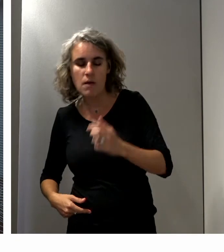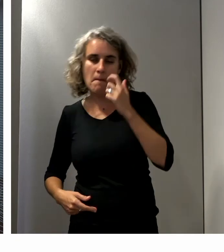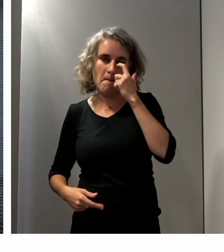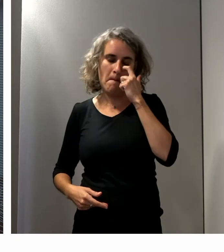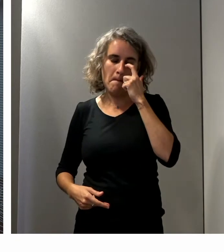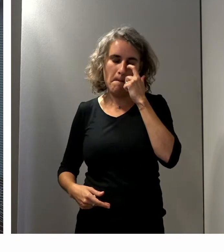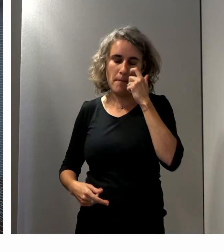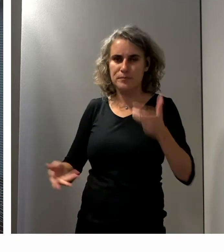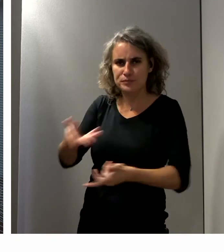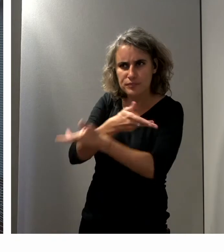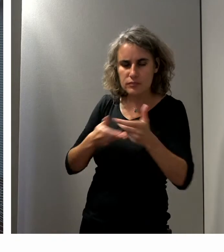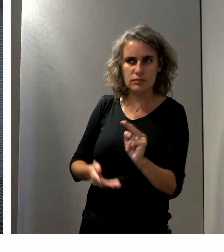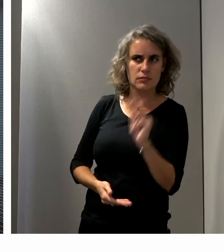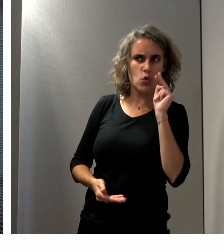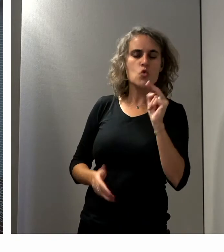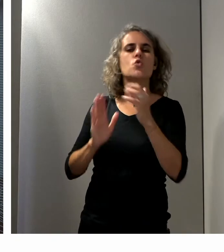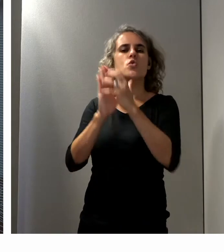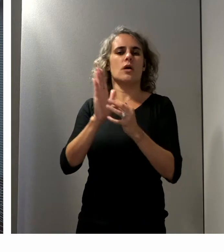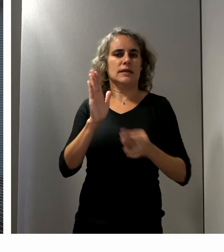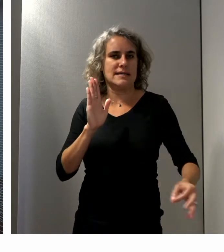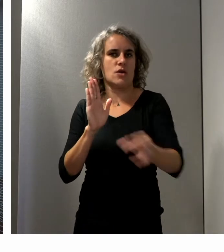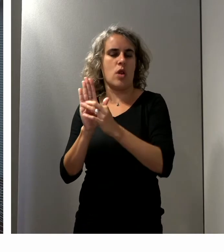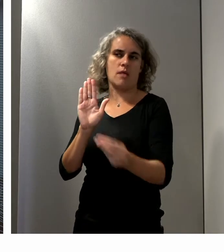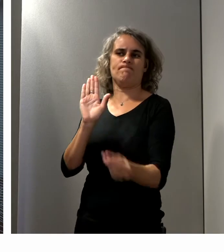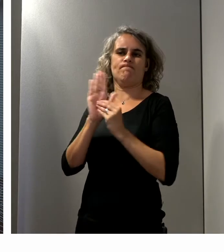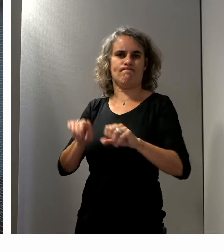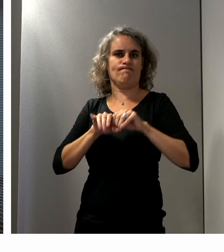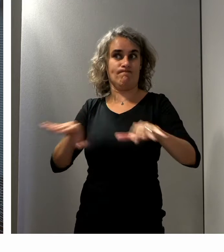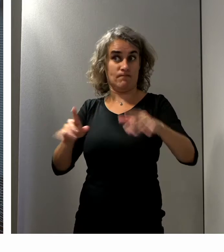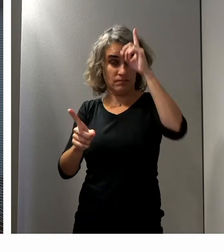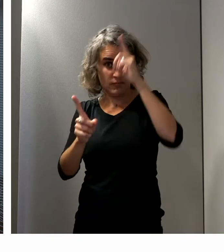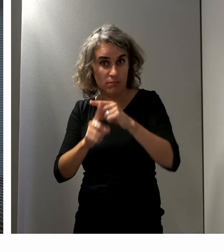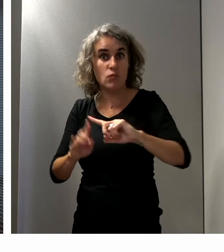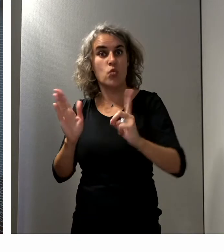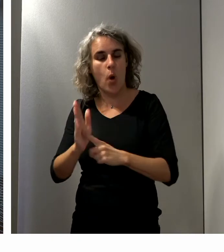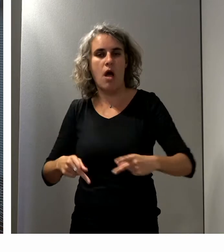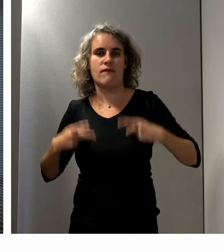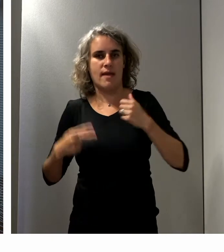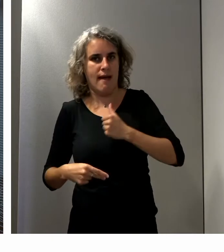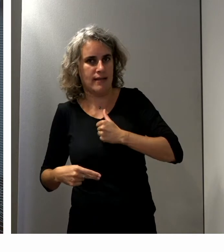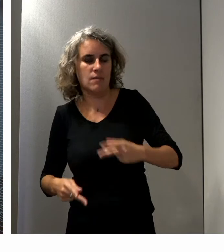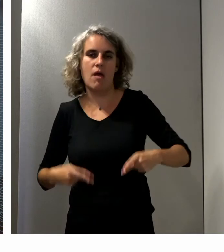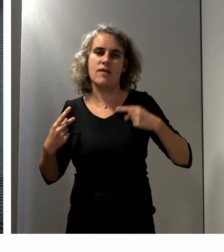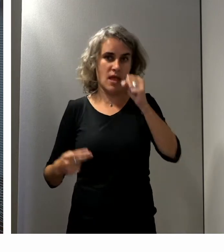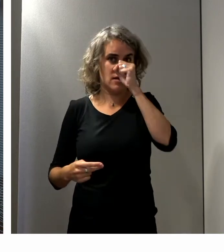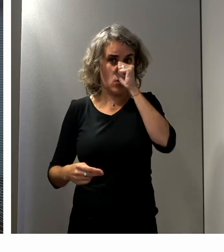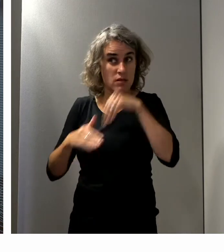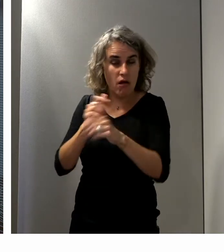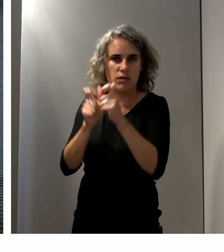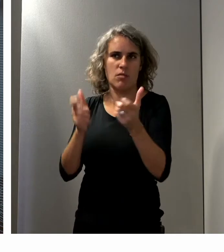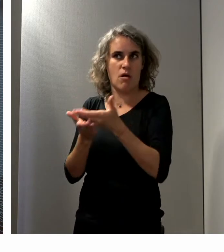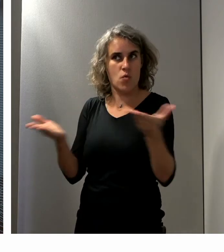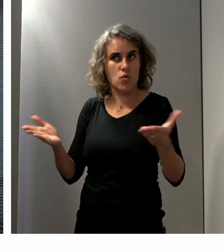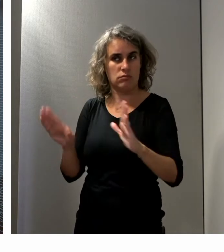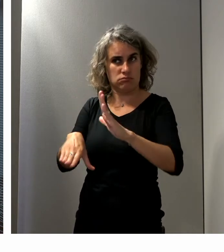circulaire véritablement sur le rappel au droit à la vie intime et sexuelle au sein des établissements pour bien remettre cette